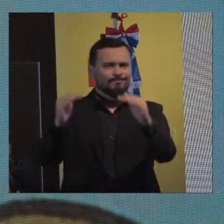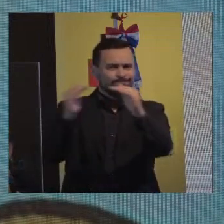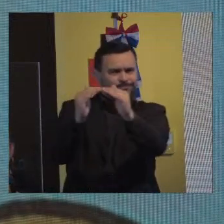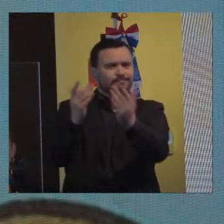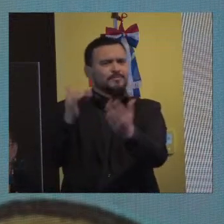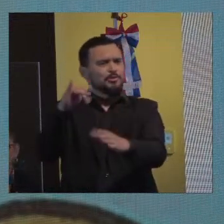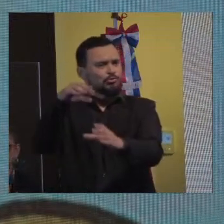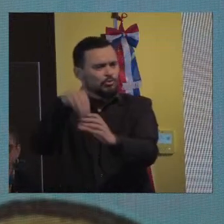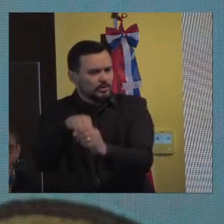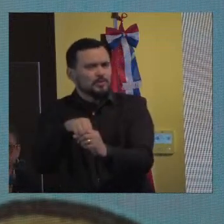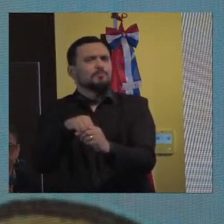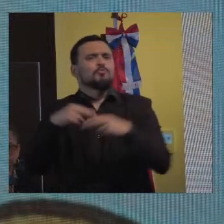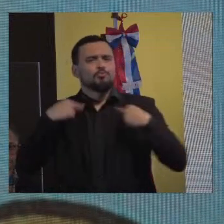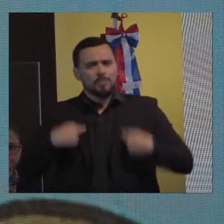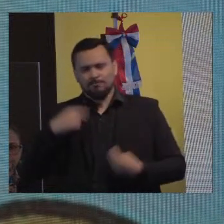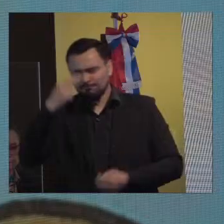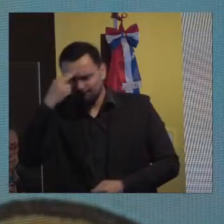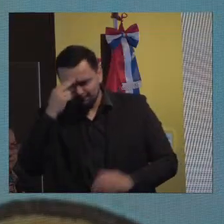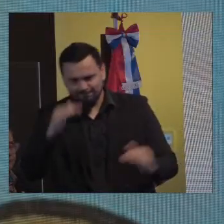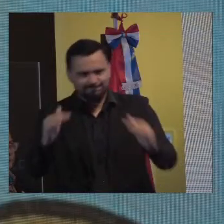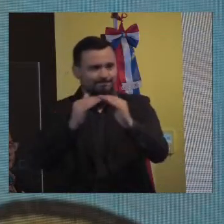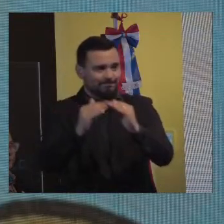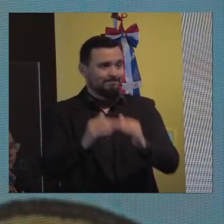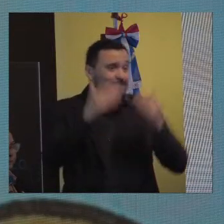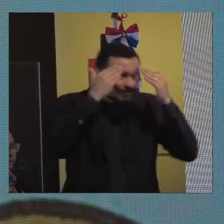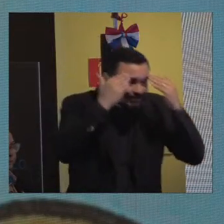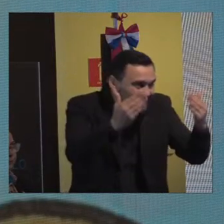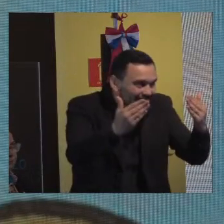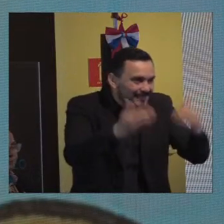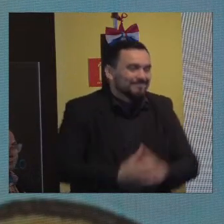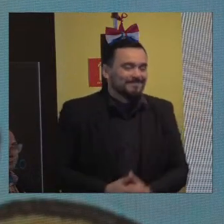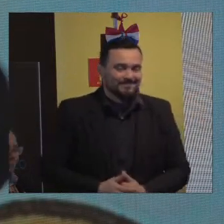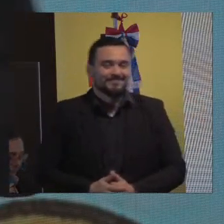más humano. Auyabete, muchas gracias.